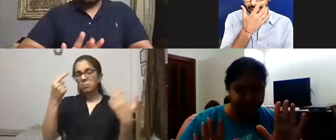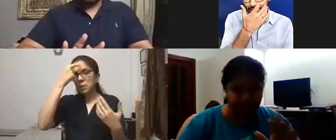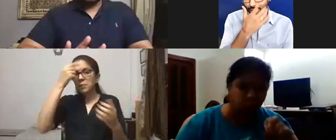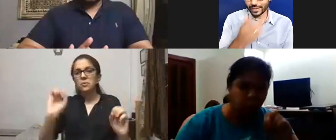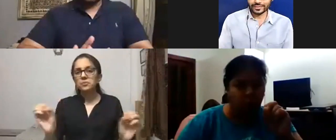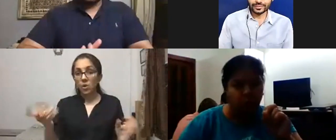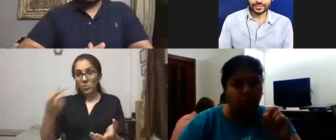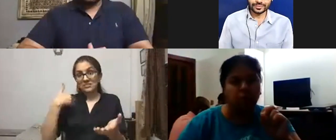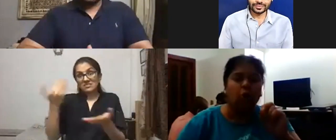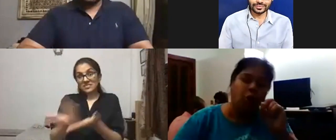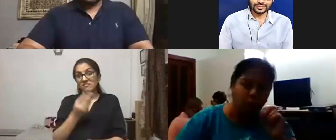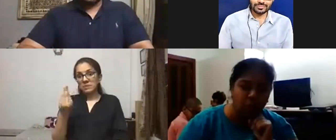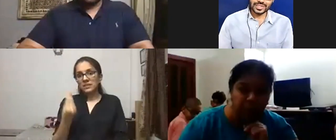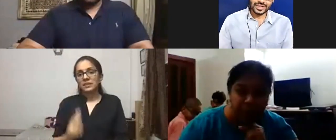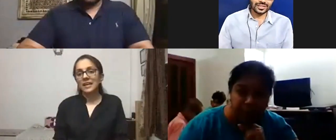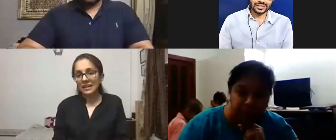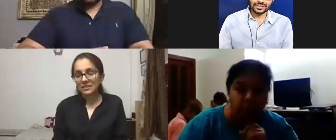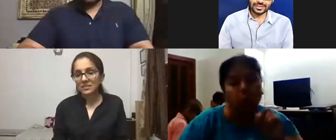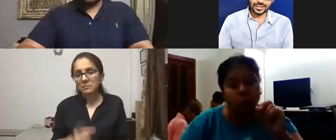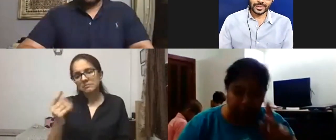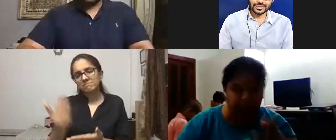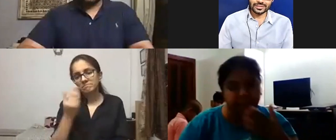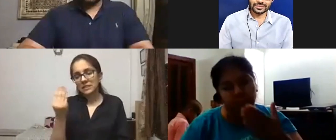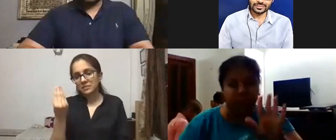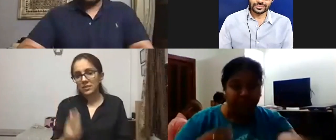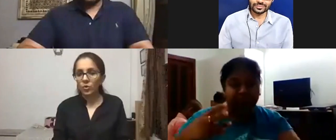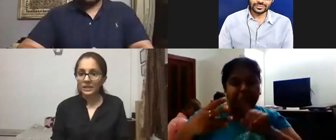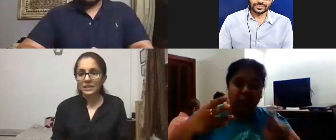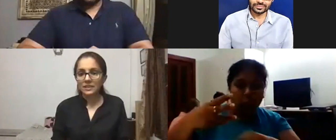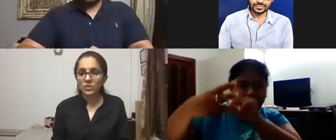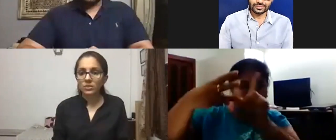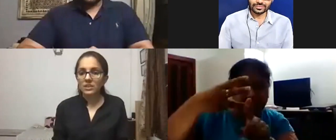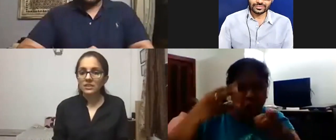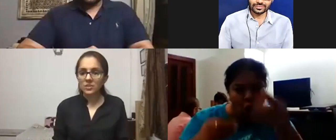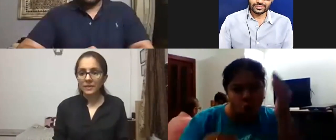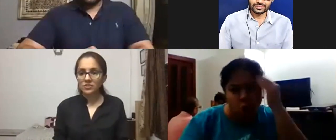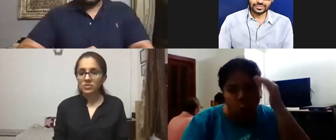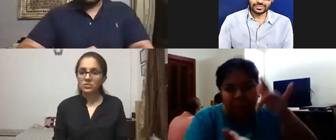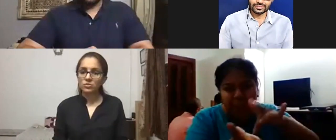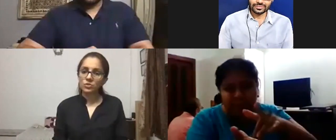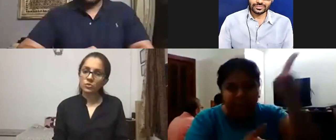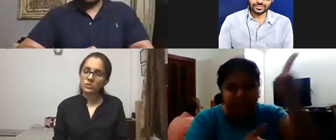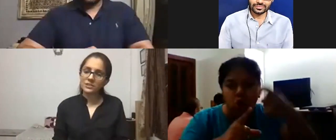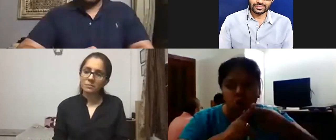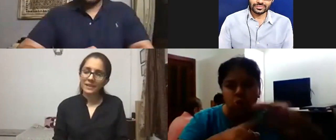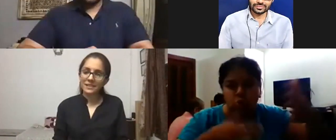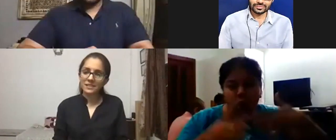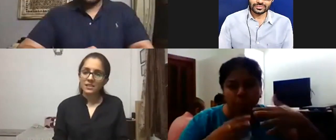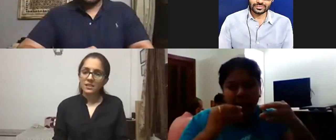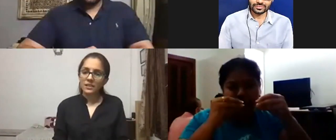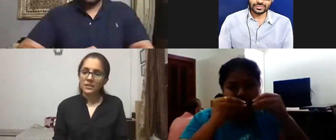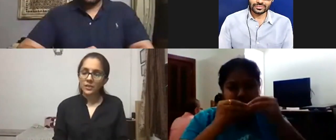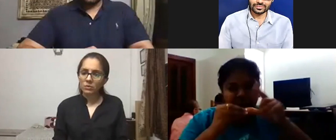हमारे लिए ही तो है. But take Yeah. it. Take the vaccine. Okay, thank you. Another question. So you know this